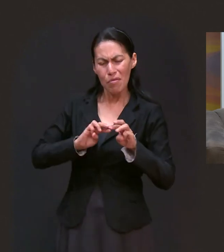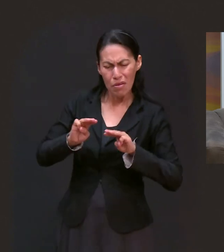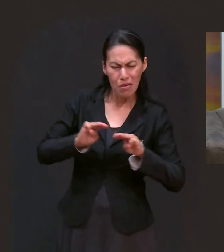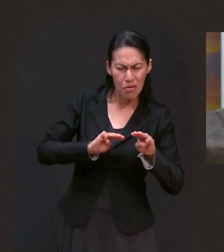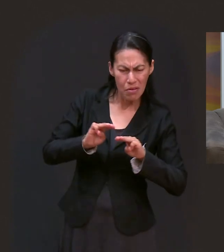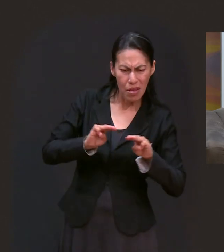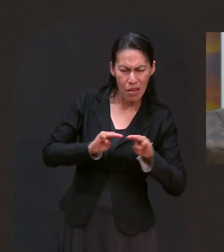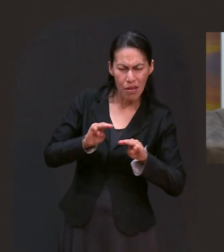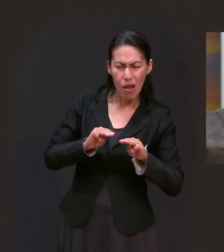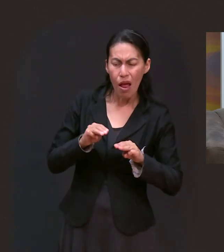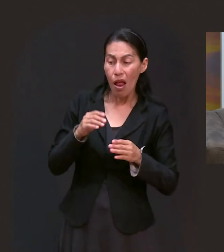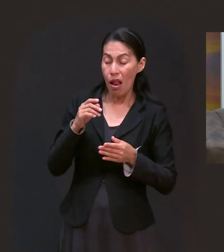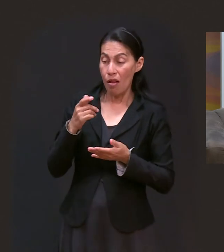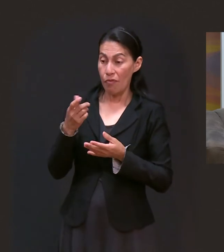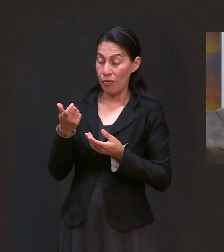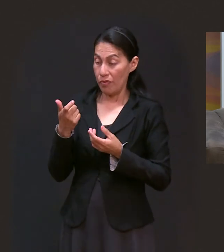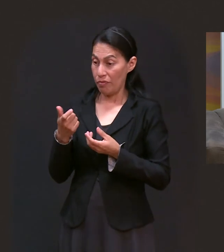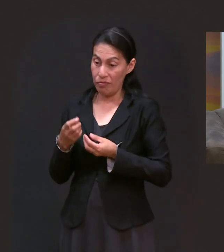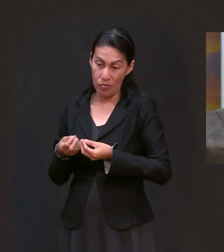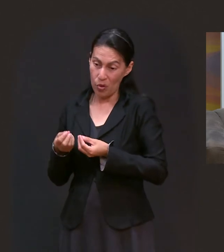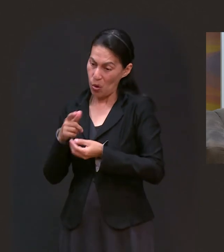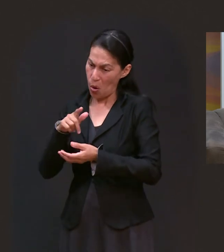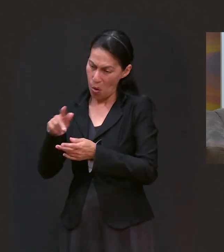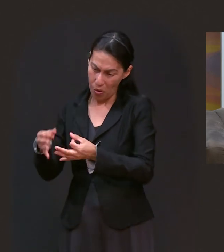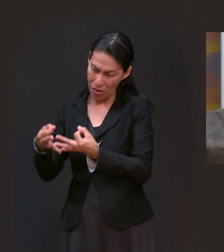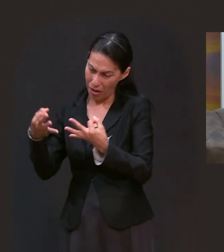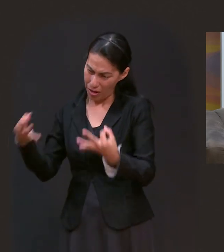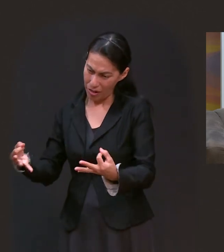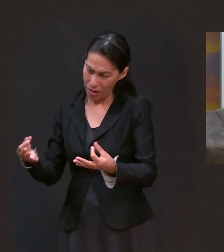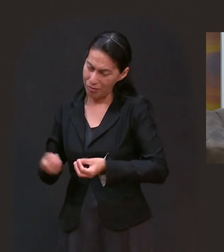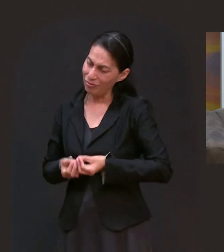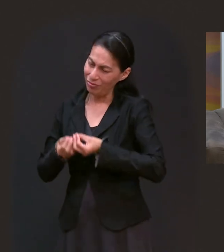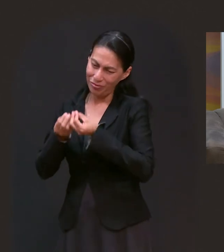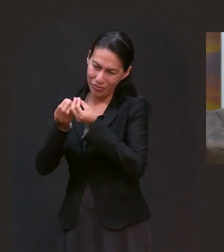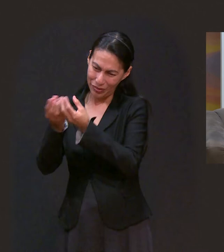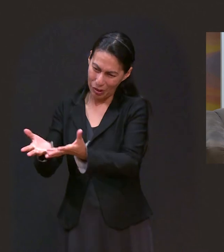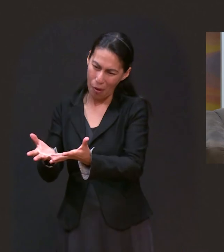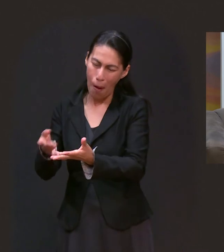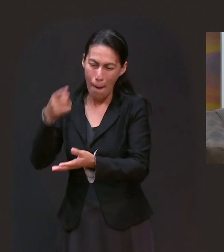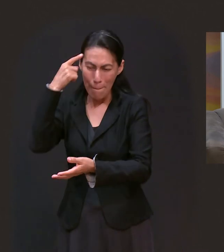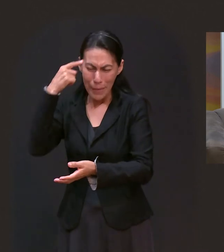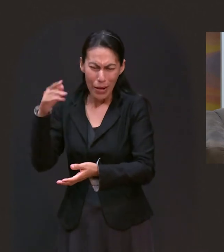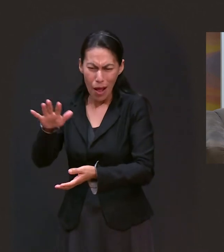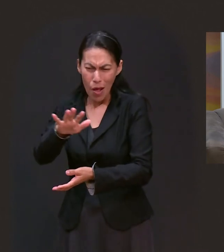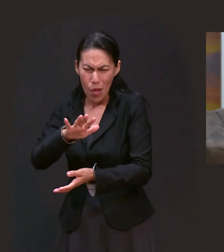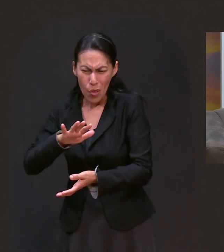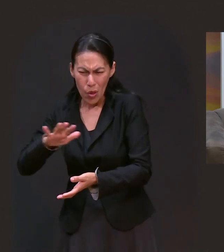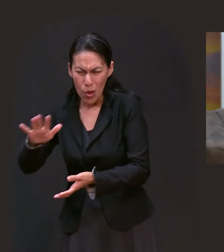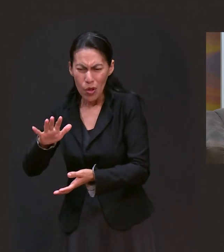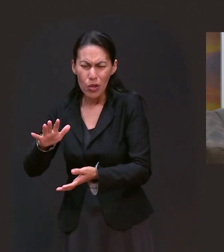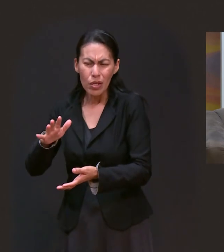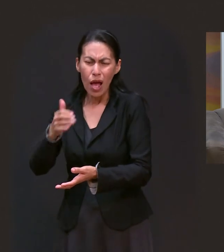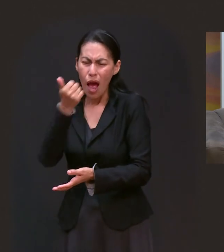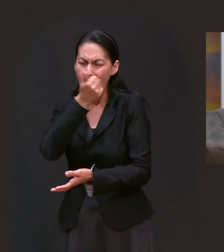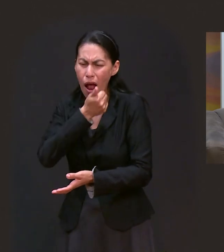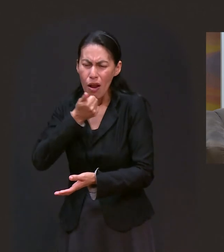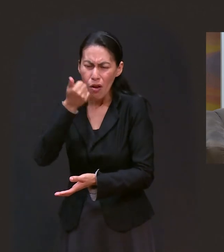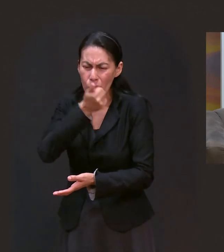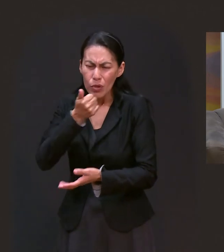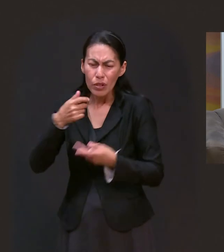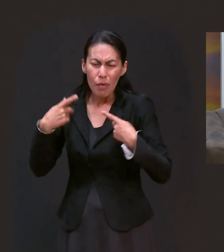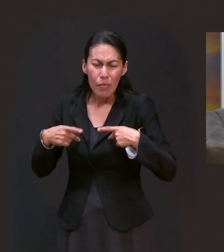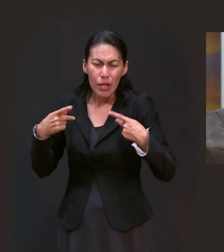su misión esté el fondo i don't know ese predio para las escuelas japonesas para que los alumnos